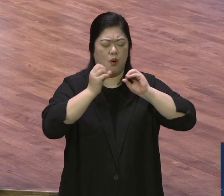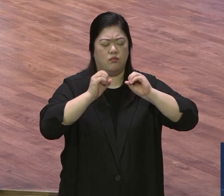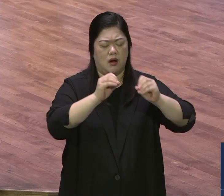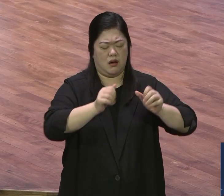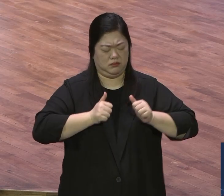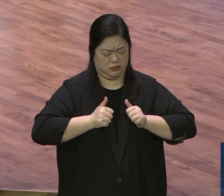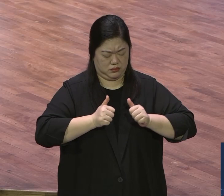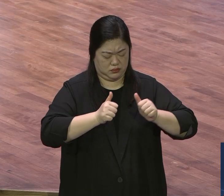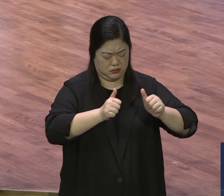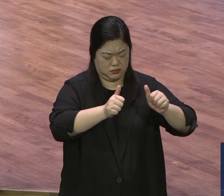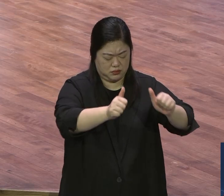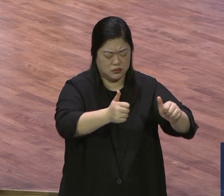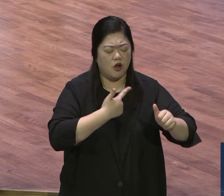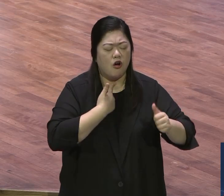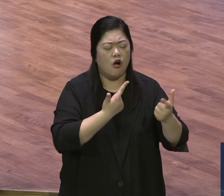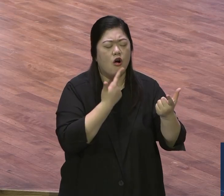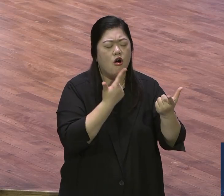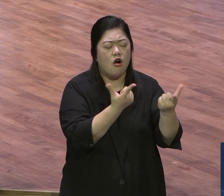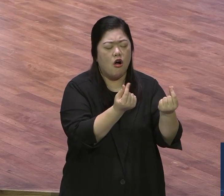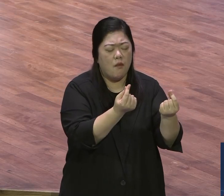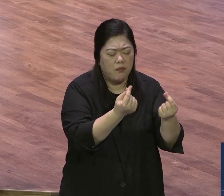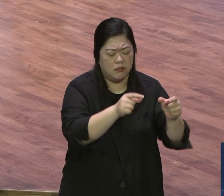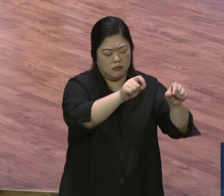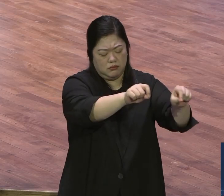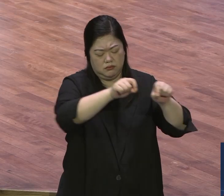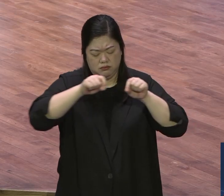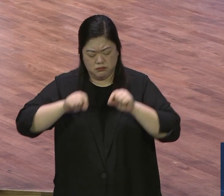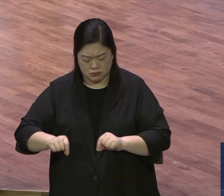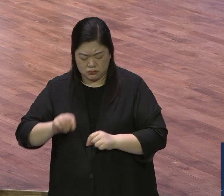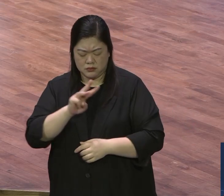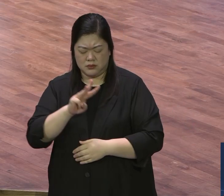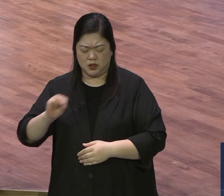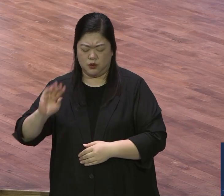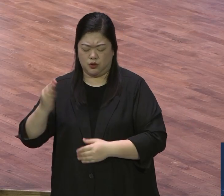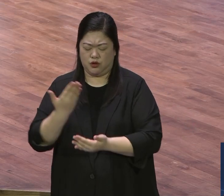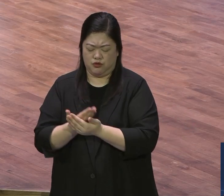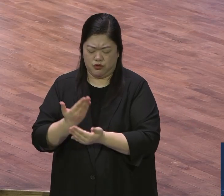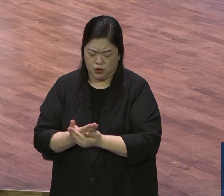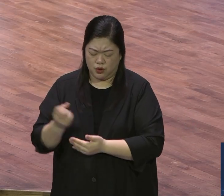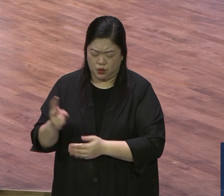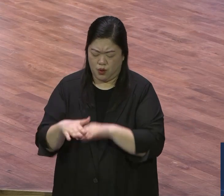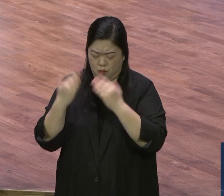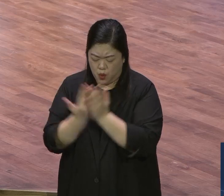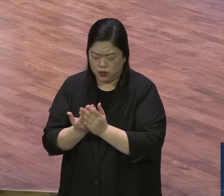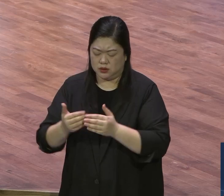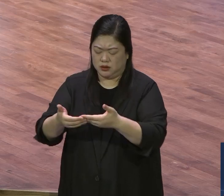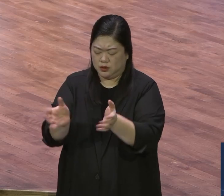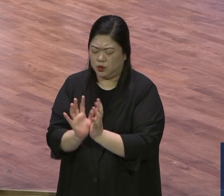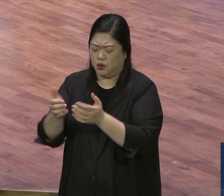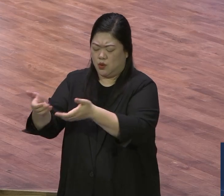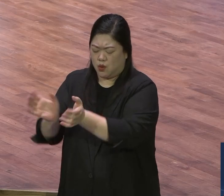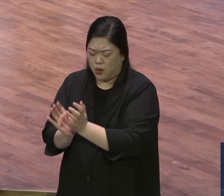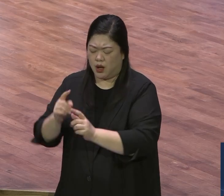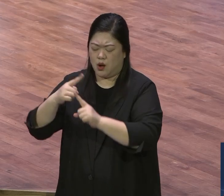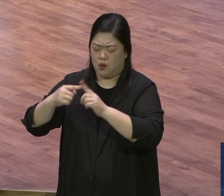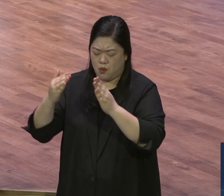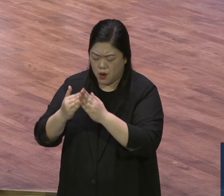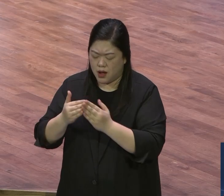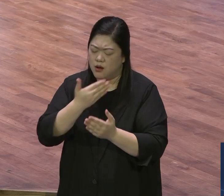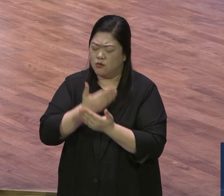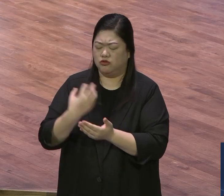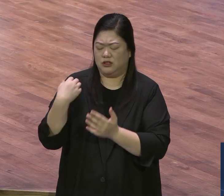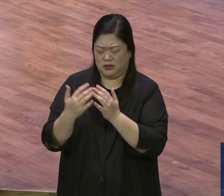바라오며 힘차게 달려가는 연교회가 되게 하시고 공동체가 되게 하시고 모든 직원 부서들이 되게 하시고 모든 중직자들이